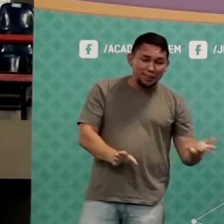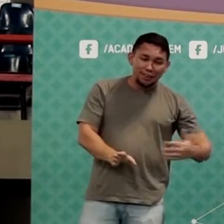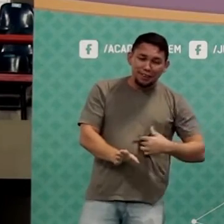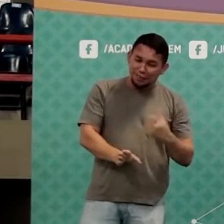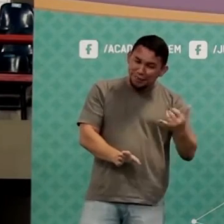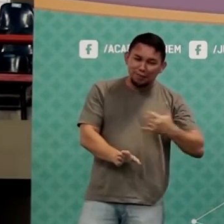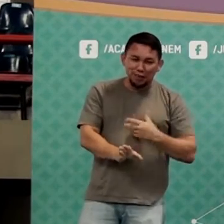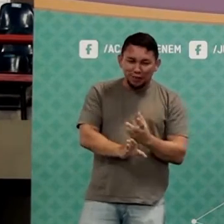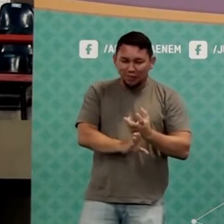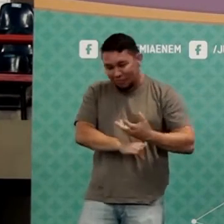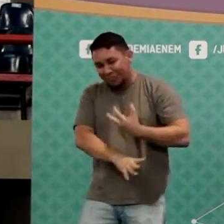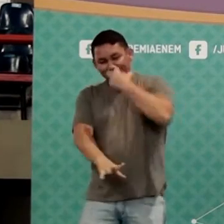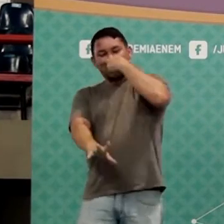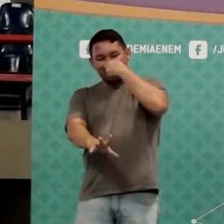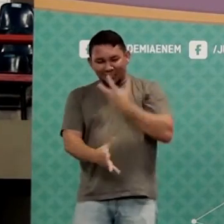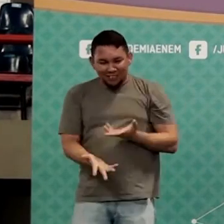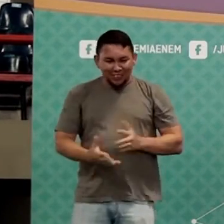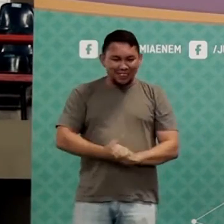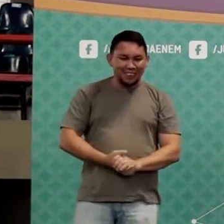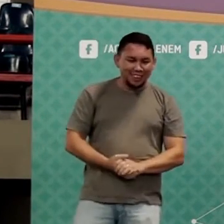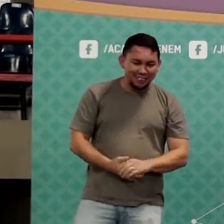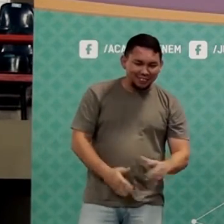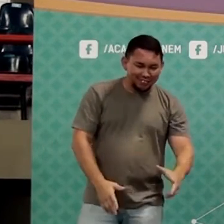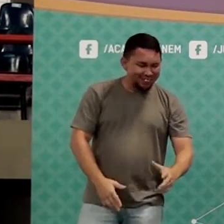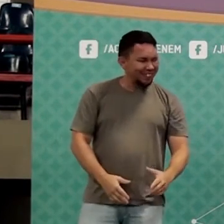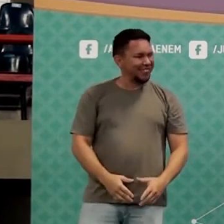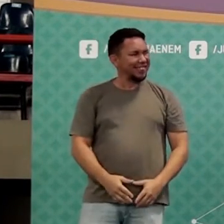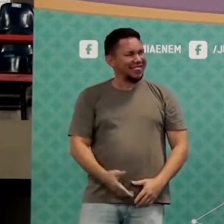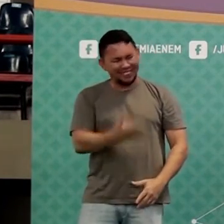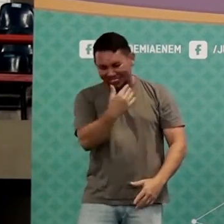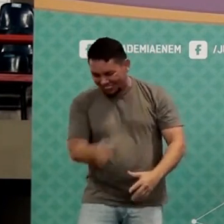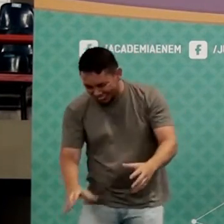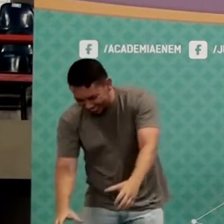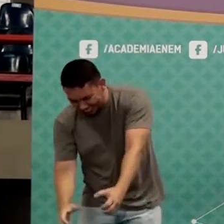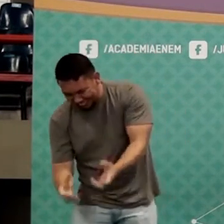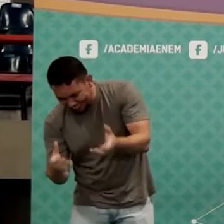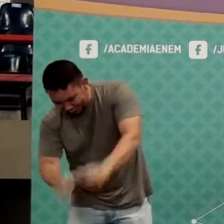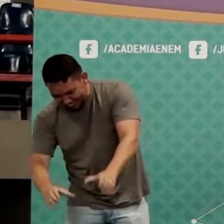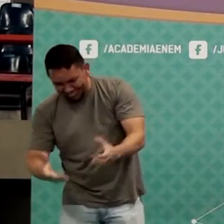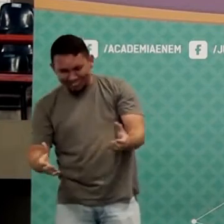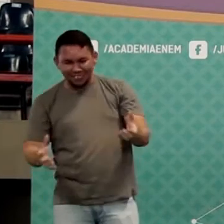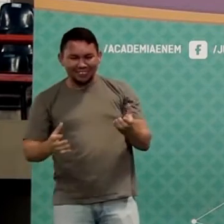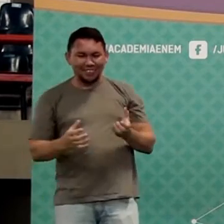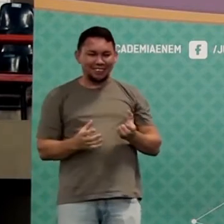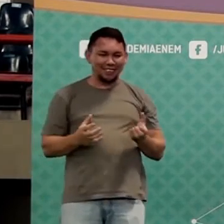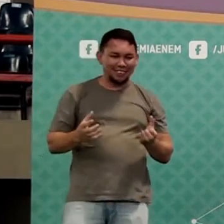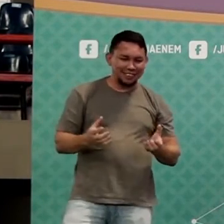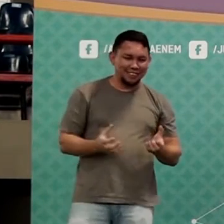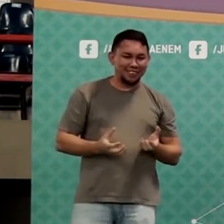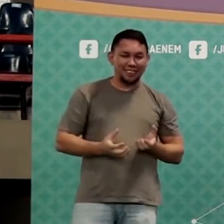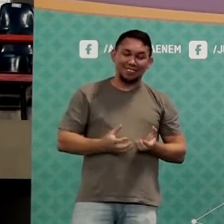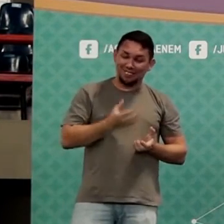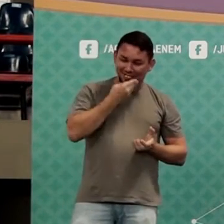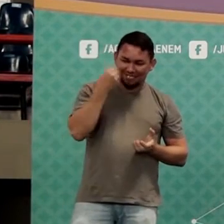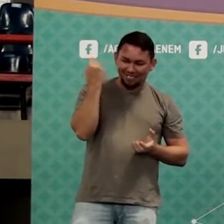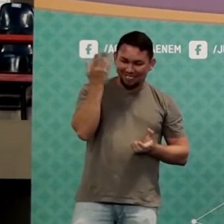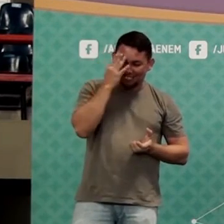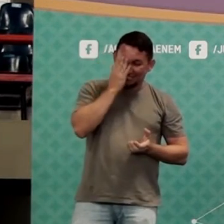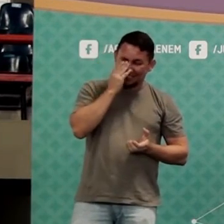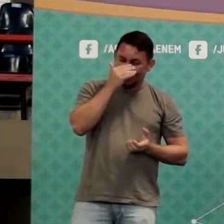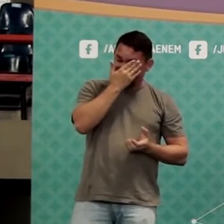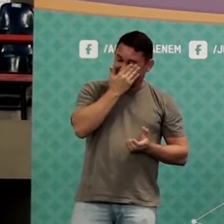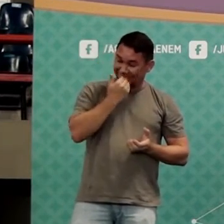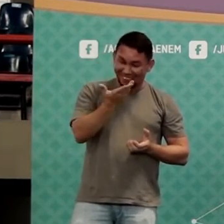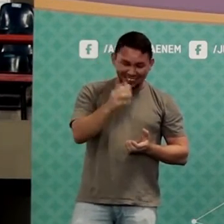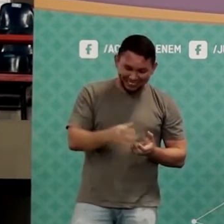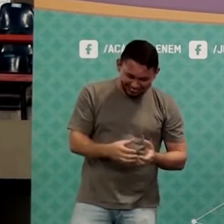Foi um acidente aí geográfico, histórico, bélico. Ok. Voltou no tempo, mas já voltou com as armas, né? Que é mala. Exterminador do futuro,